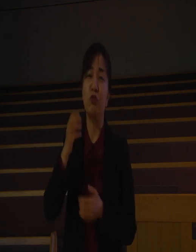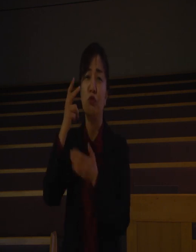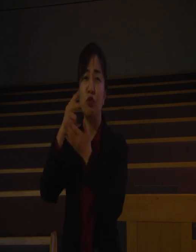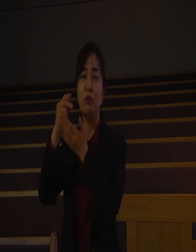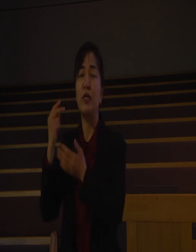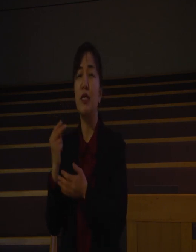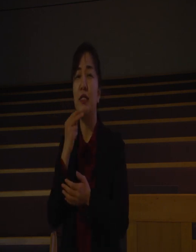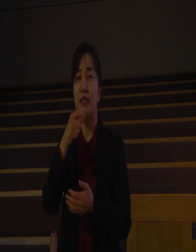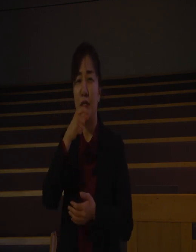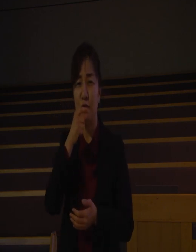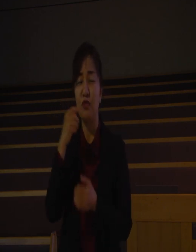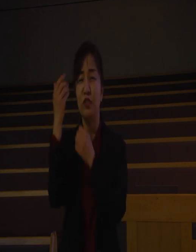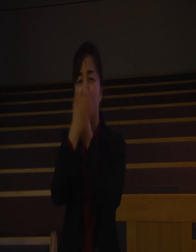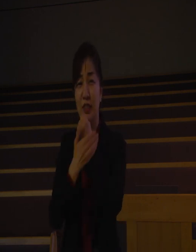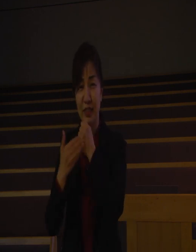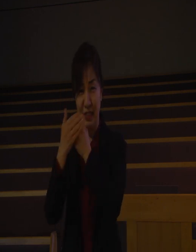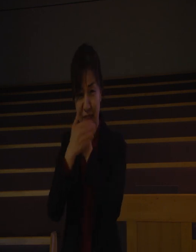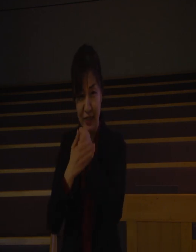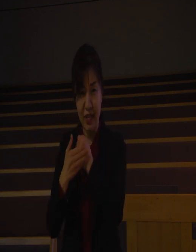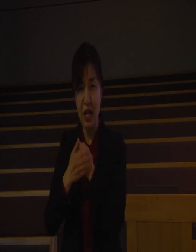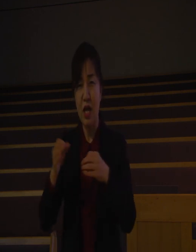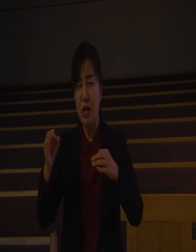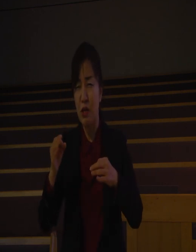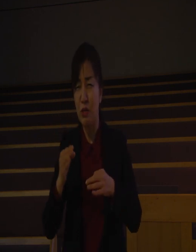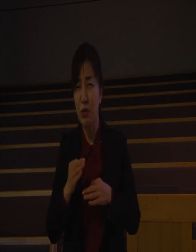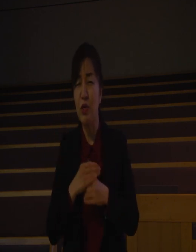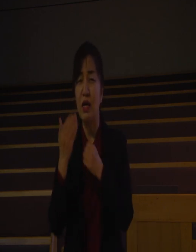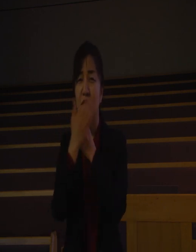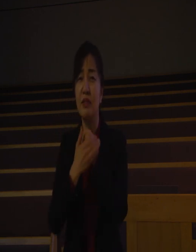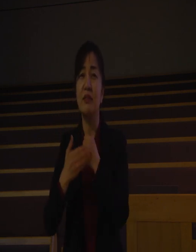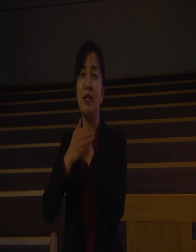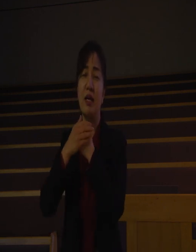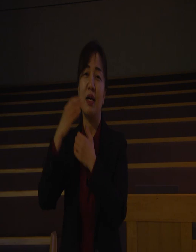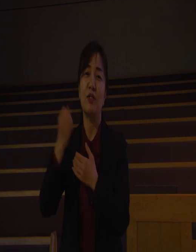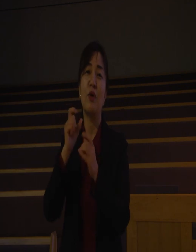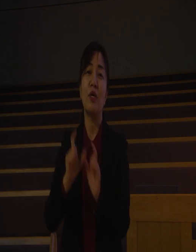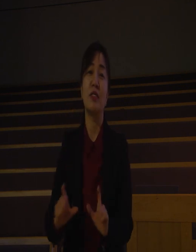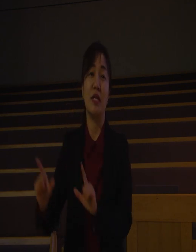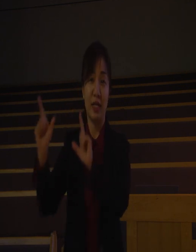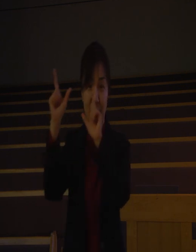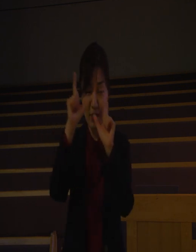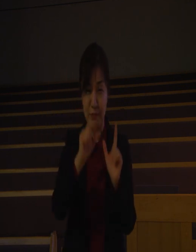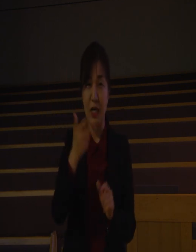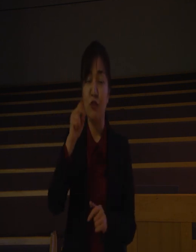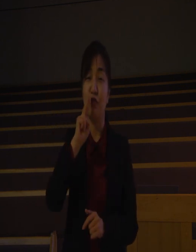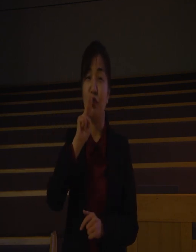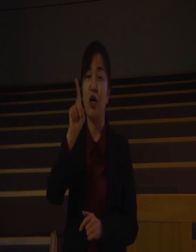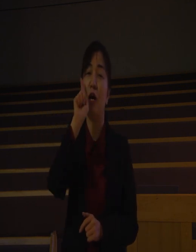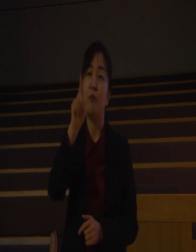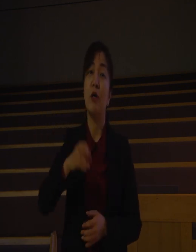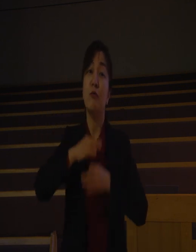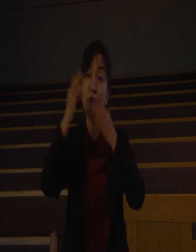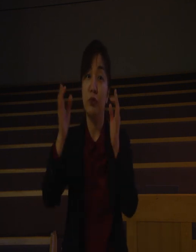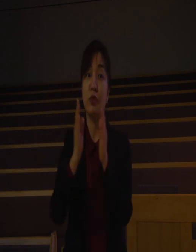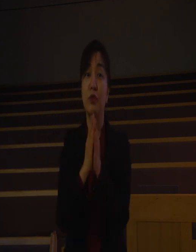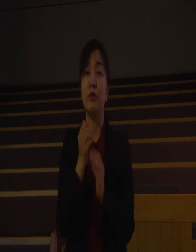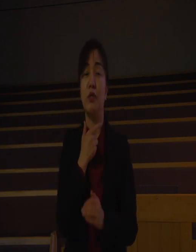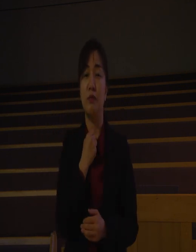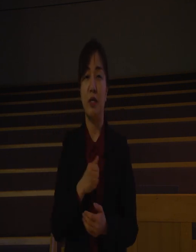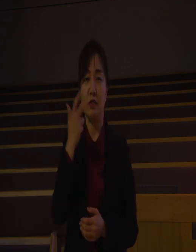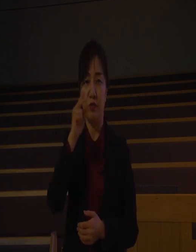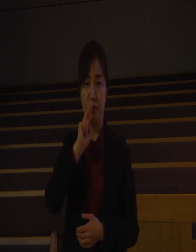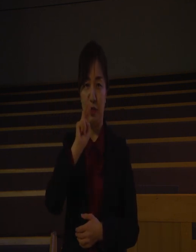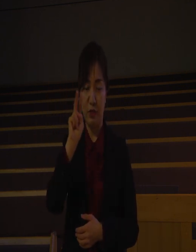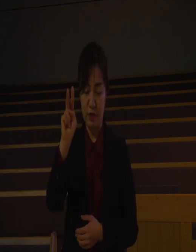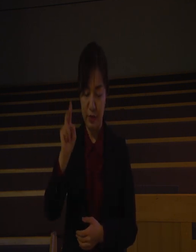주의 생수의 그 은혜 속에, 주님의 그 놀라운 정 속에 살아가겠습니다. 우리 주여 한번 부르짖고 기도하며